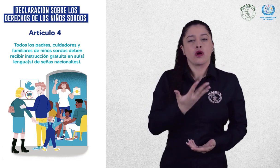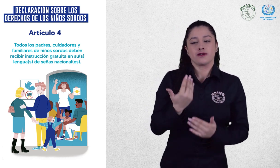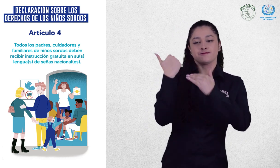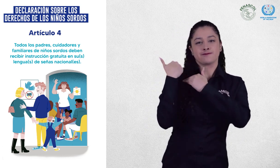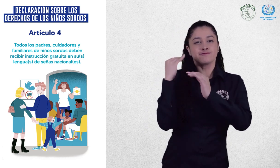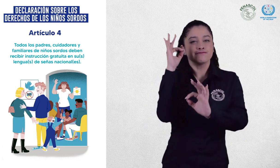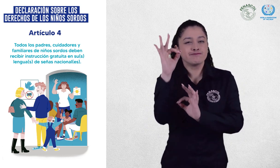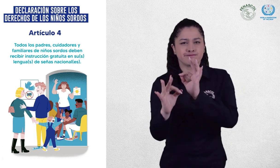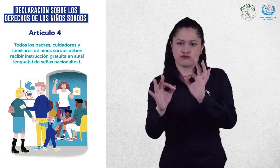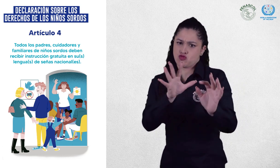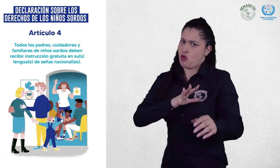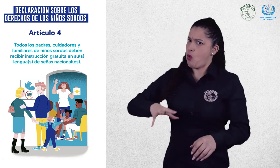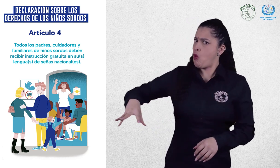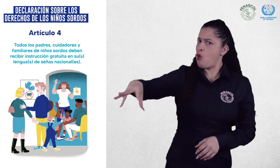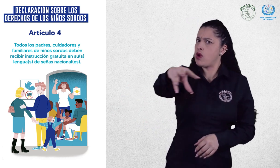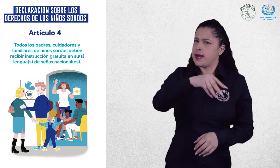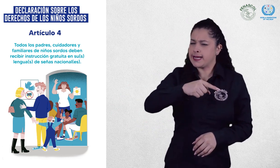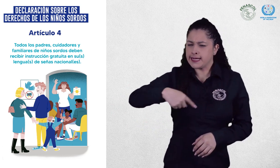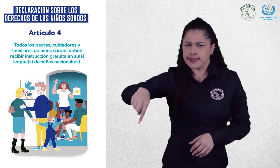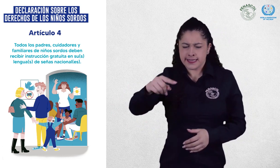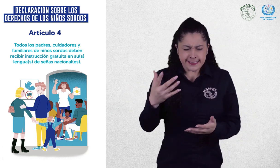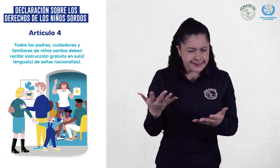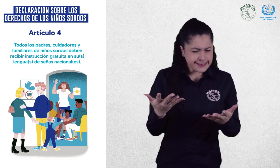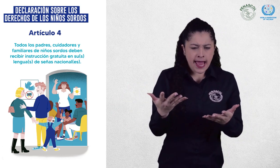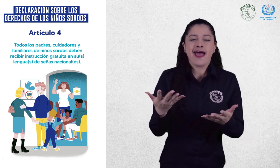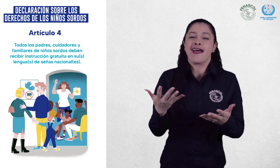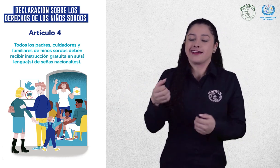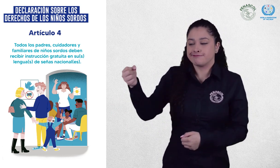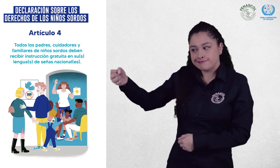instrucción gratuita en sus lenguas de señas nacionales.